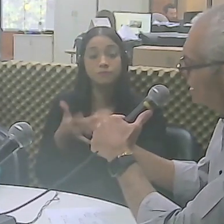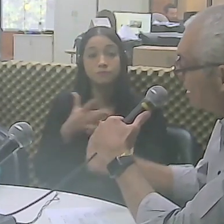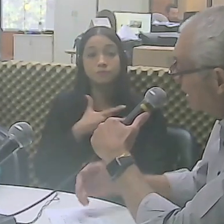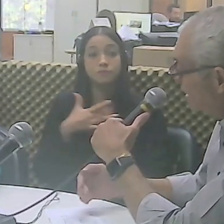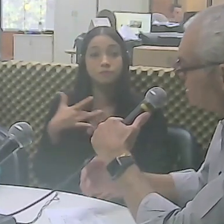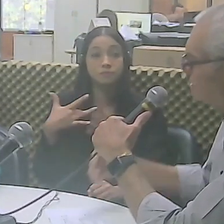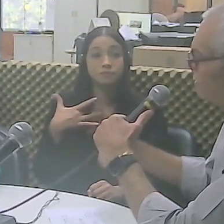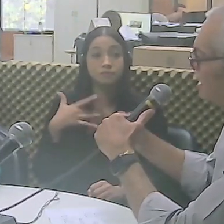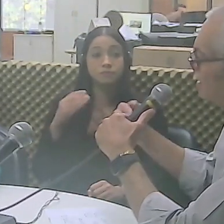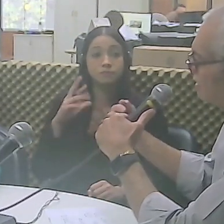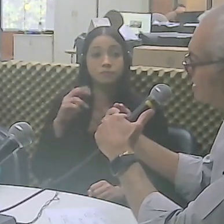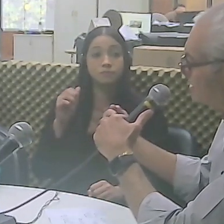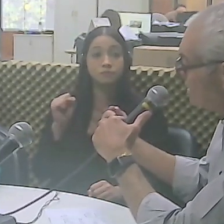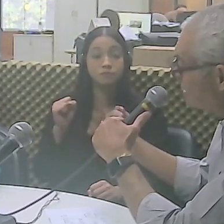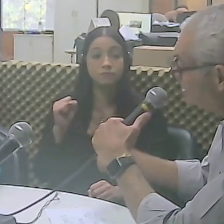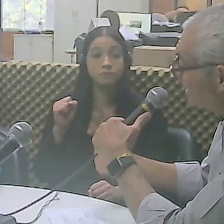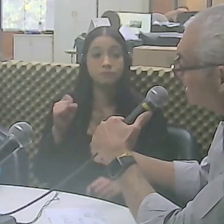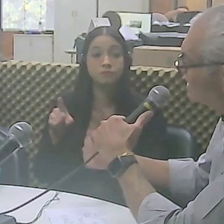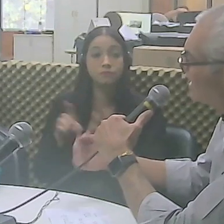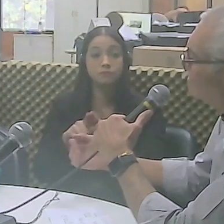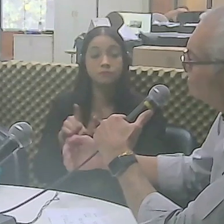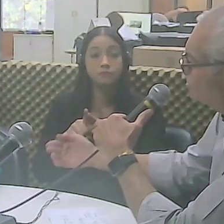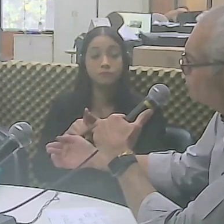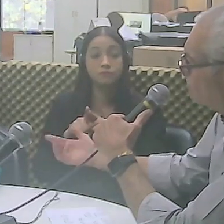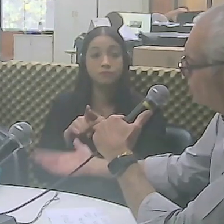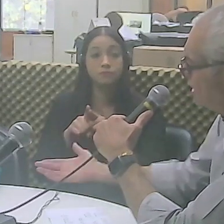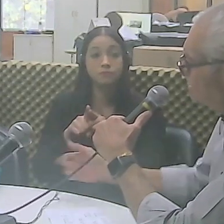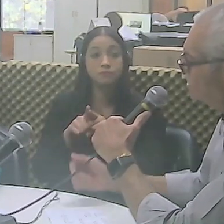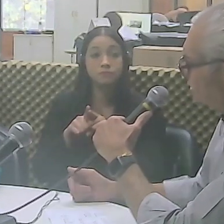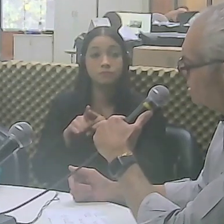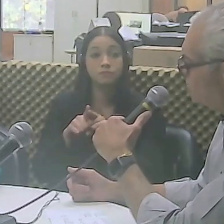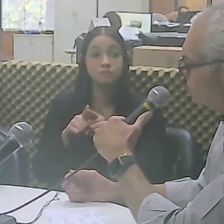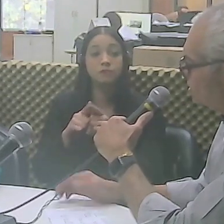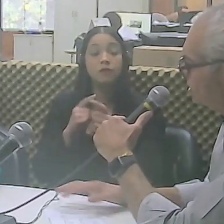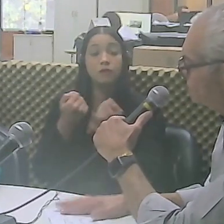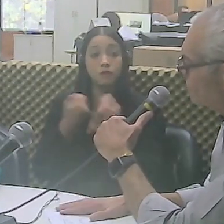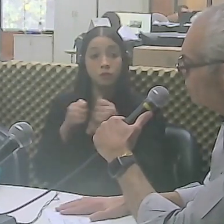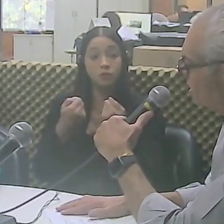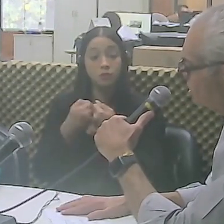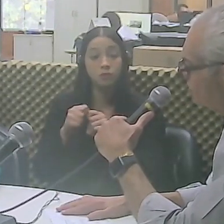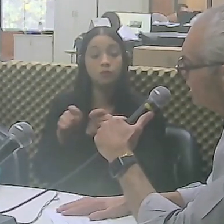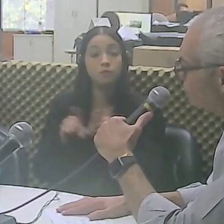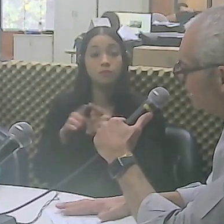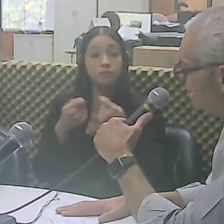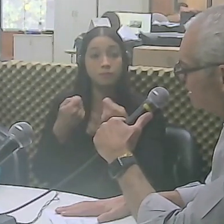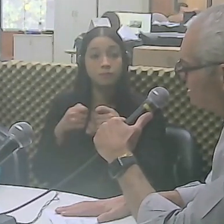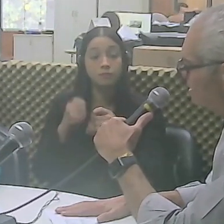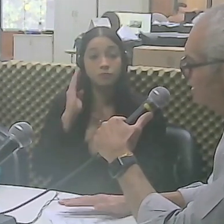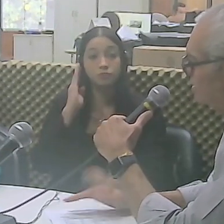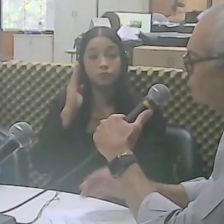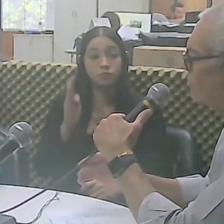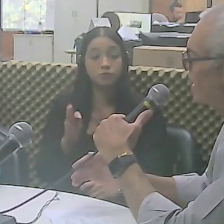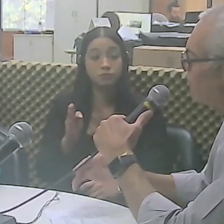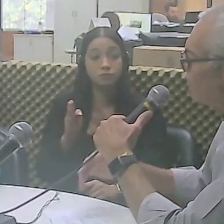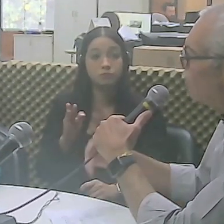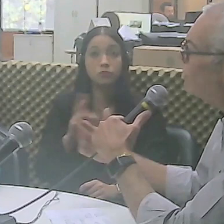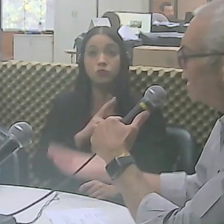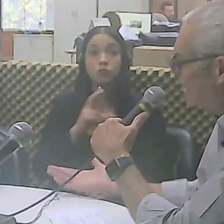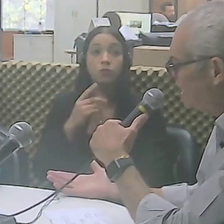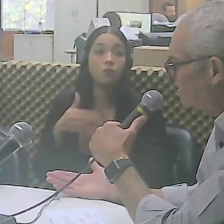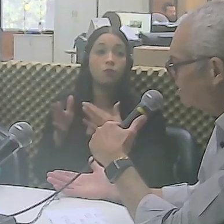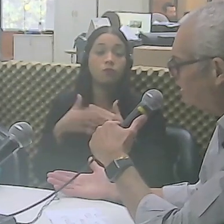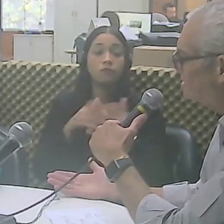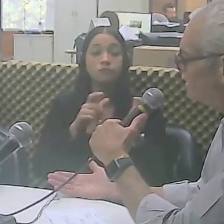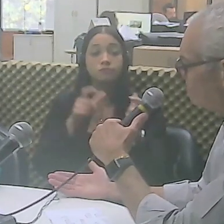saúde, CRAS, tem que estar servido por linhas de transporte coletivo regulares, então não é